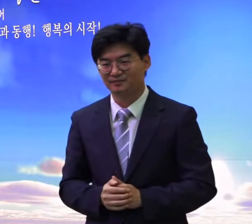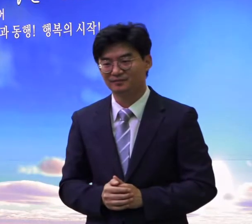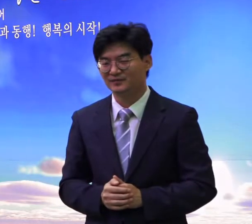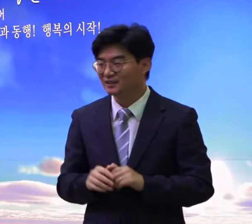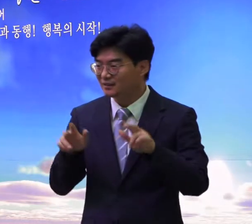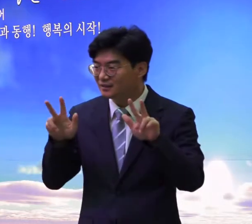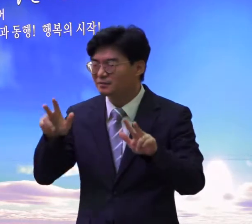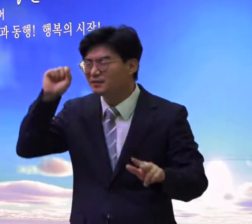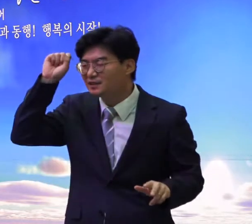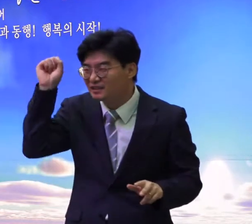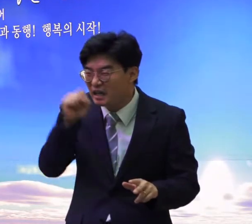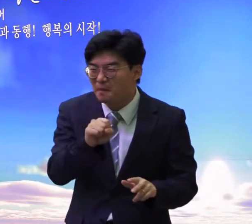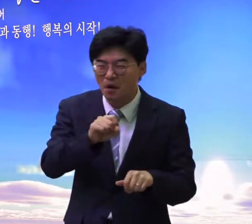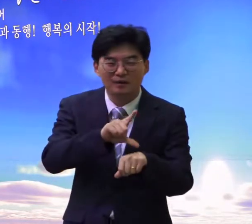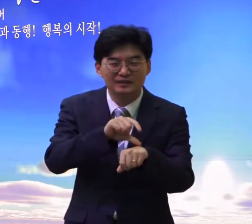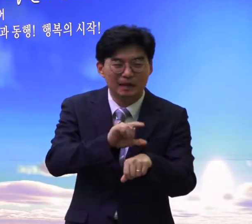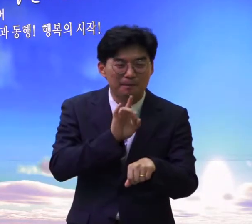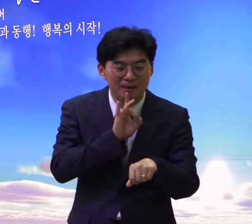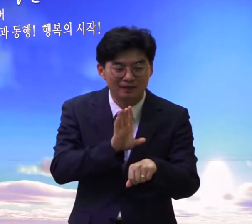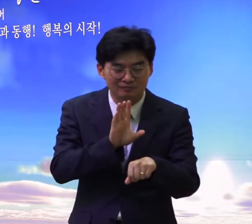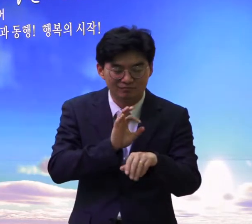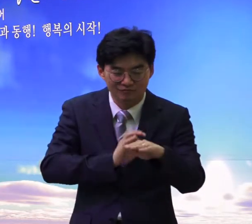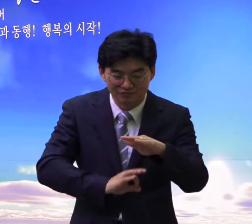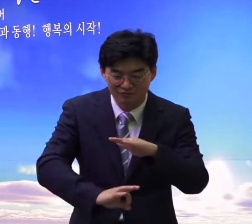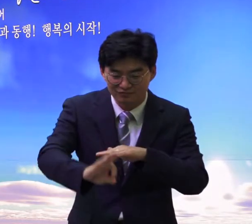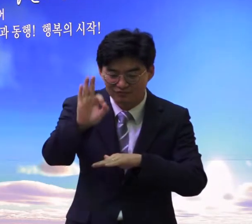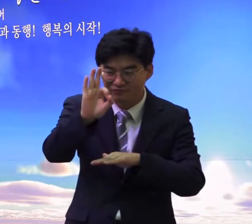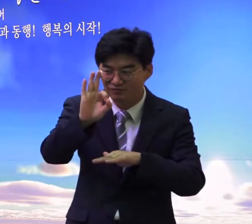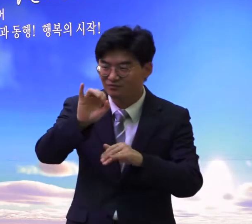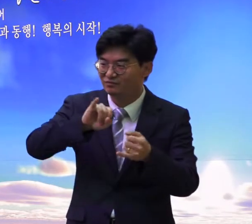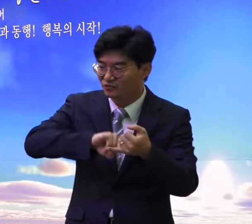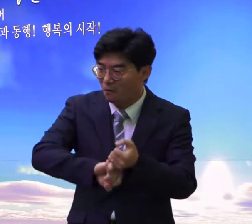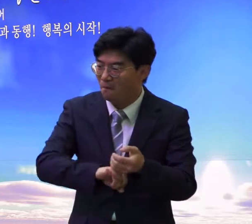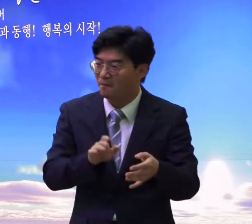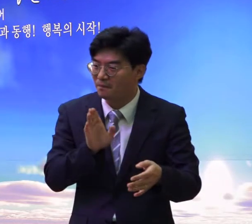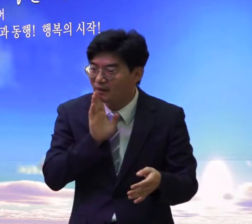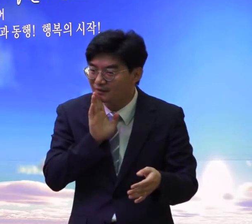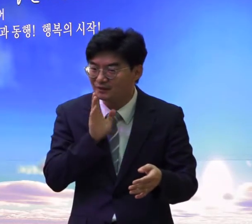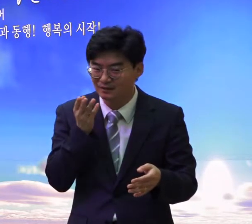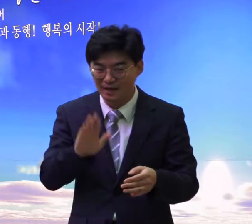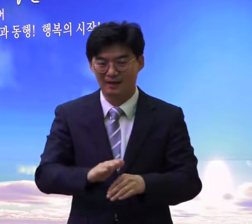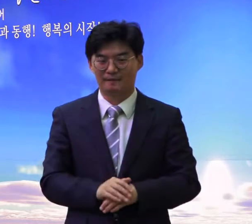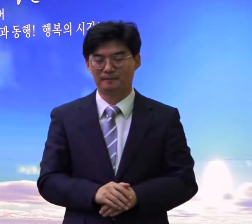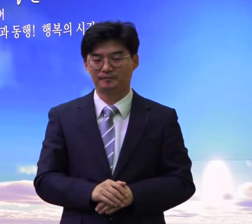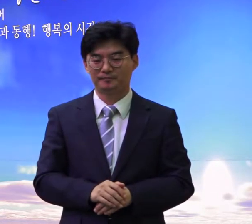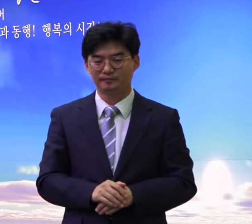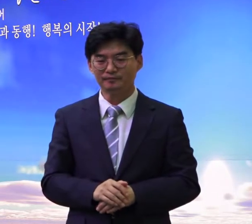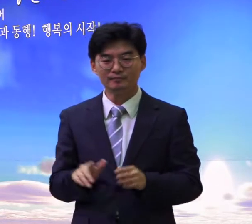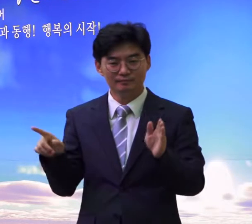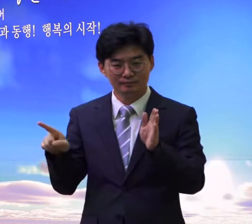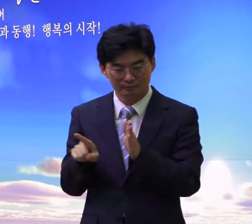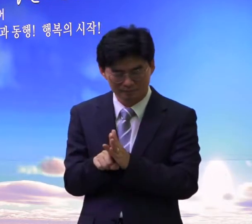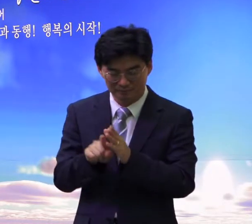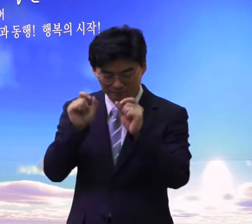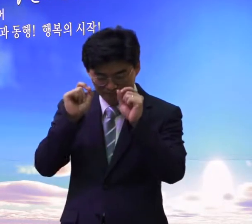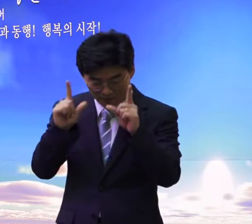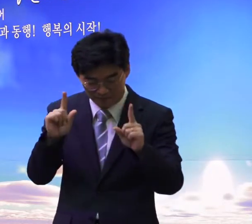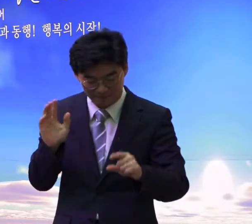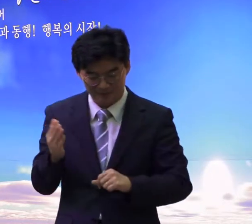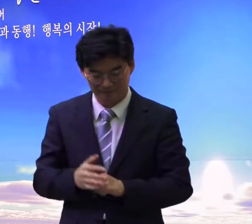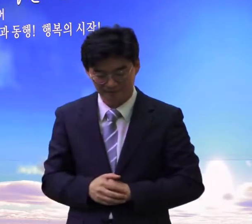여러분, 새벽은 시간만 지나면 반드시 옵니다. 여러분, 오늘 시간이 지나면 밤이 오고 또 다음날